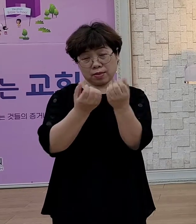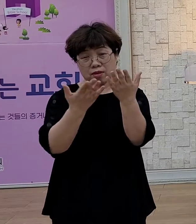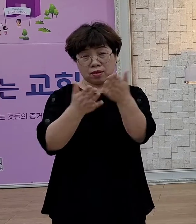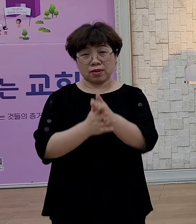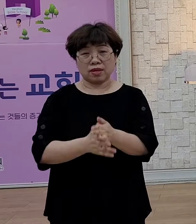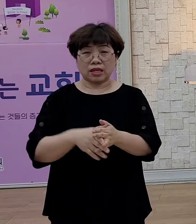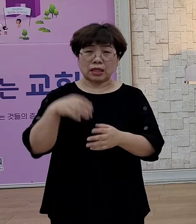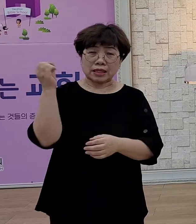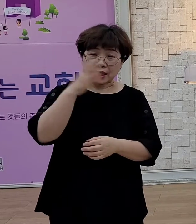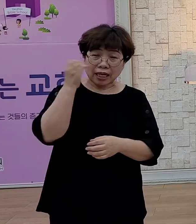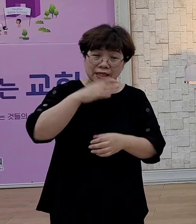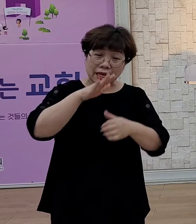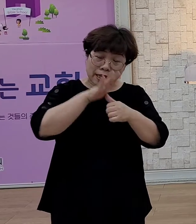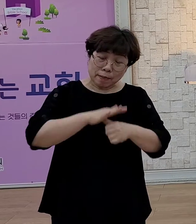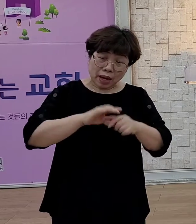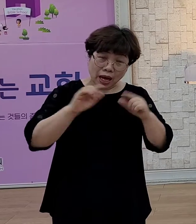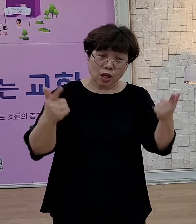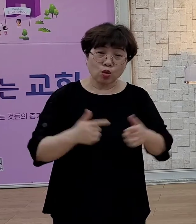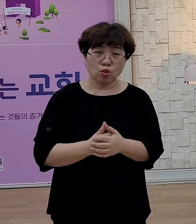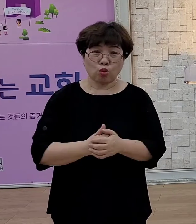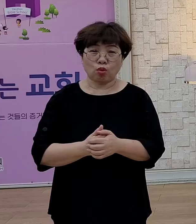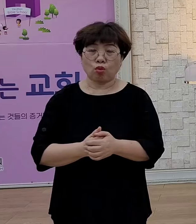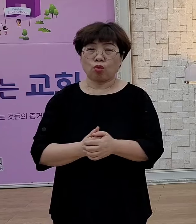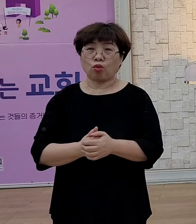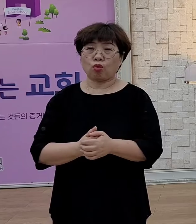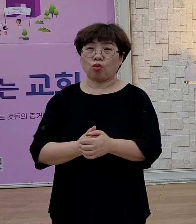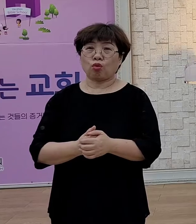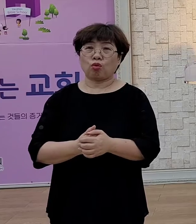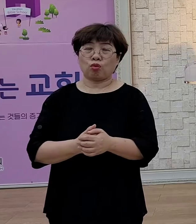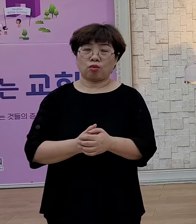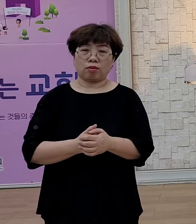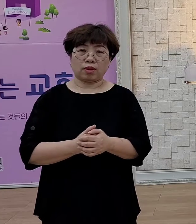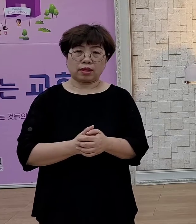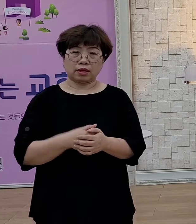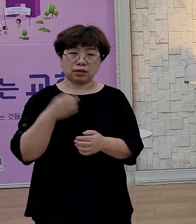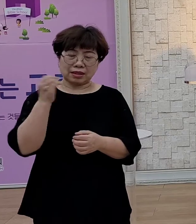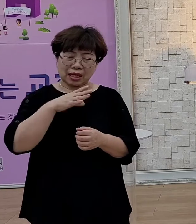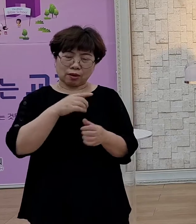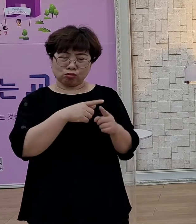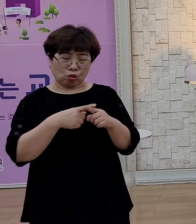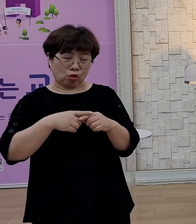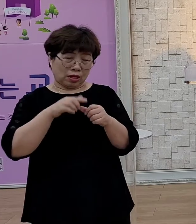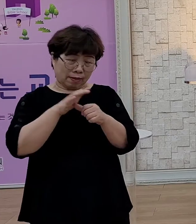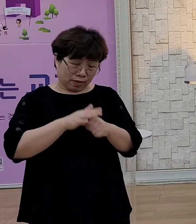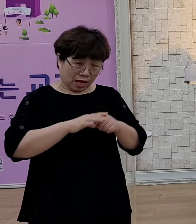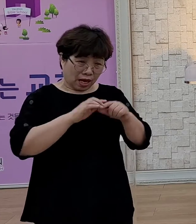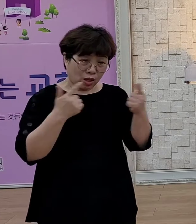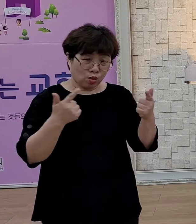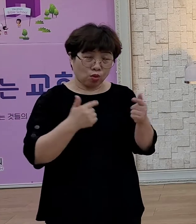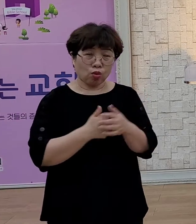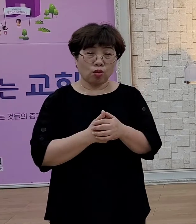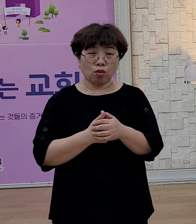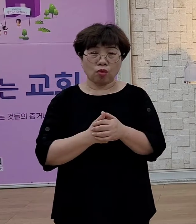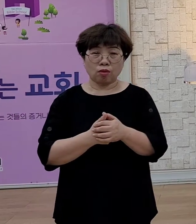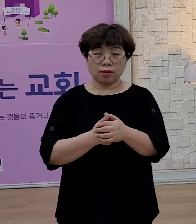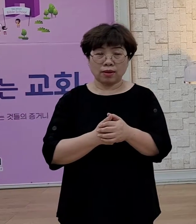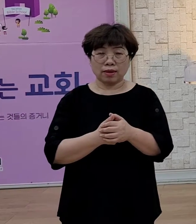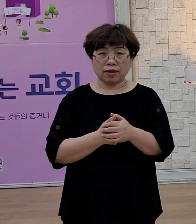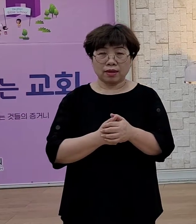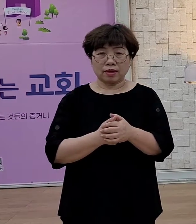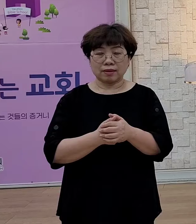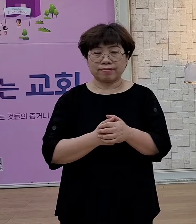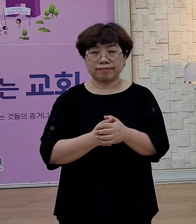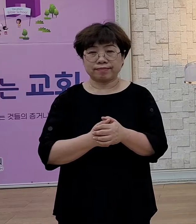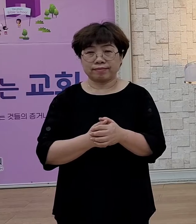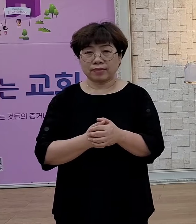아니라 이렇게 두 가지를 참아야 된다. 이 얘기를 오늘 본문에 하고 있다는 거예요. 그냥 무작정